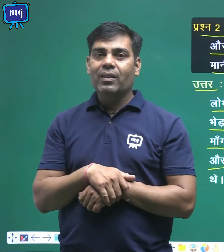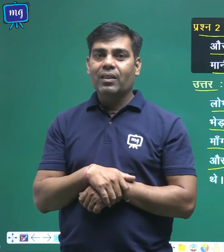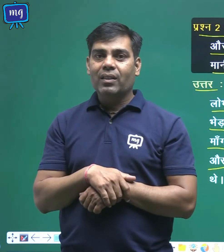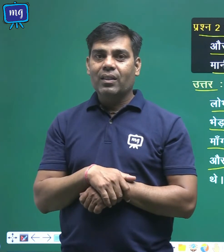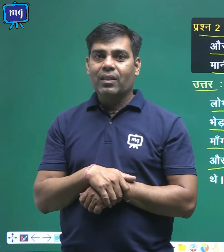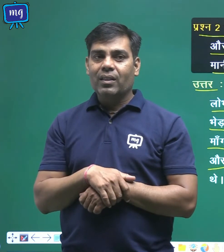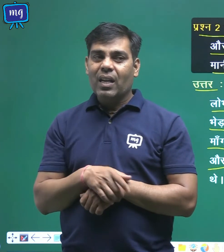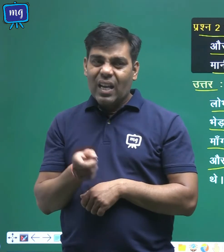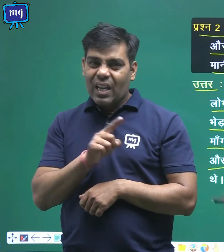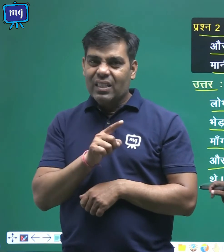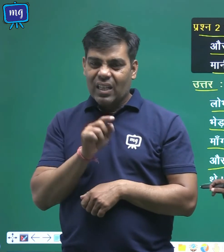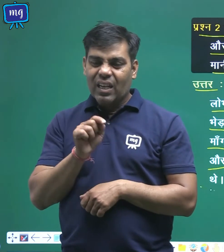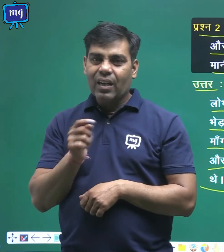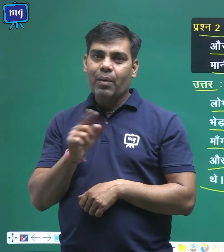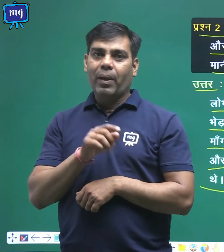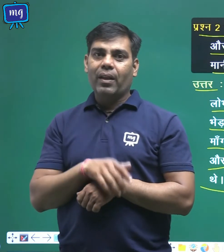ऐसा करने में